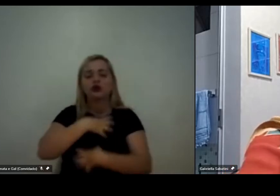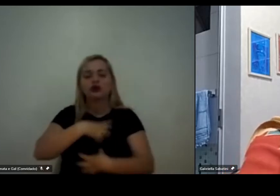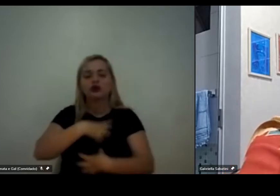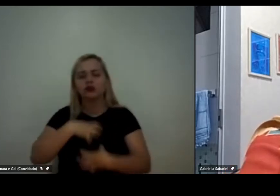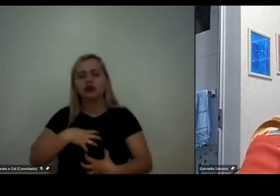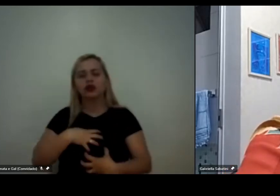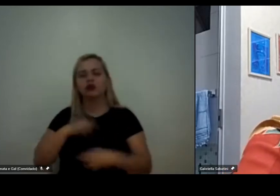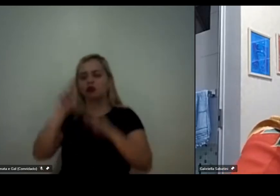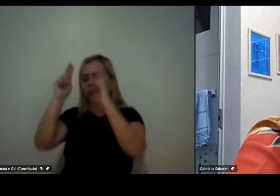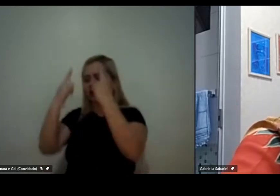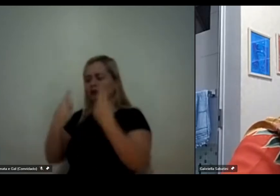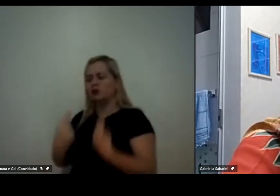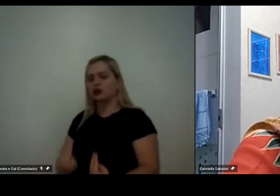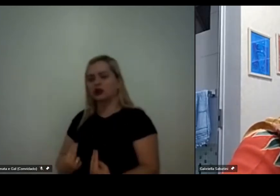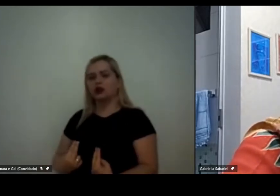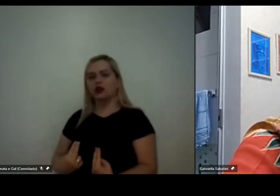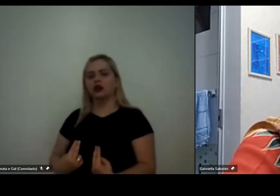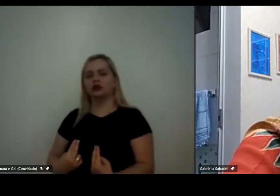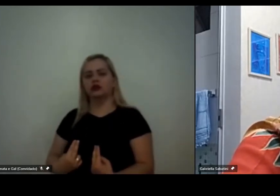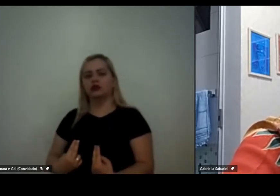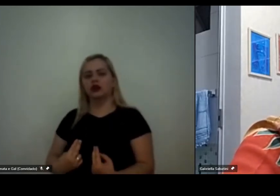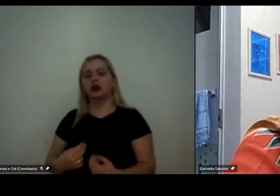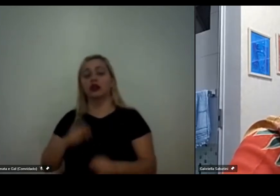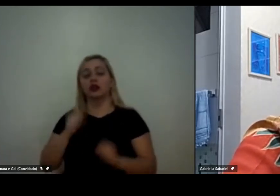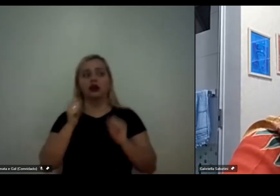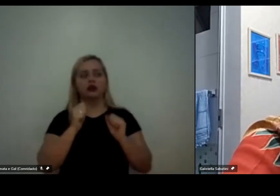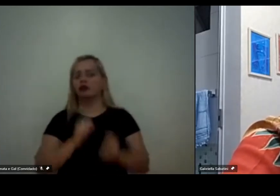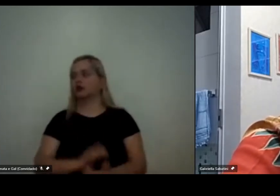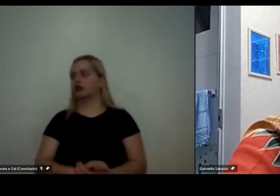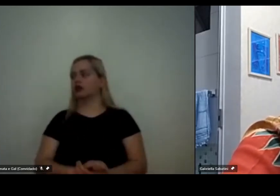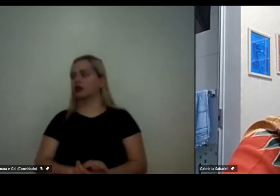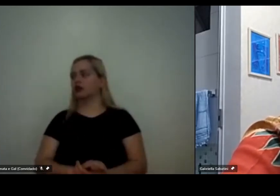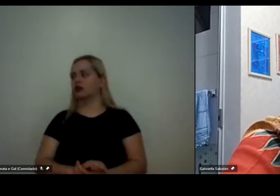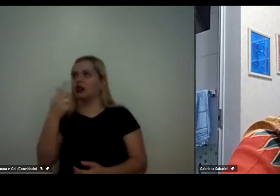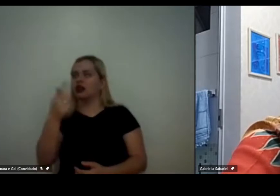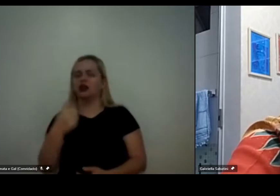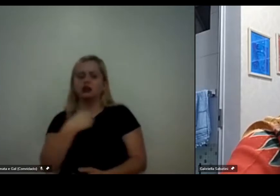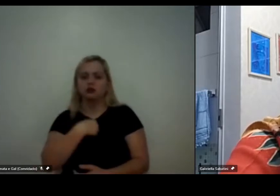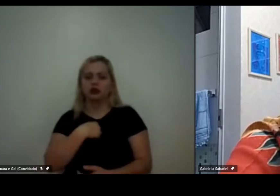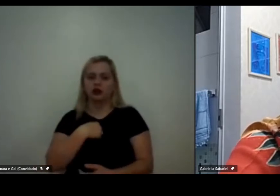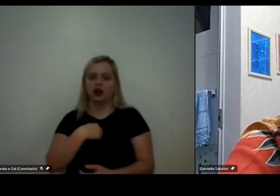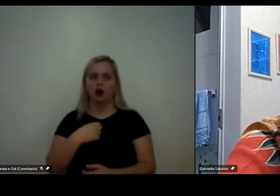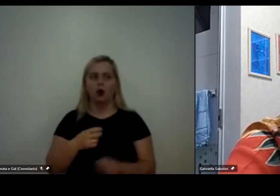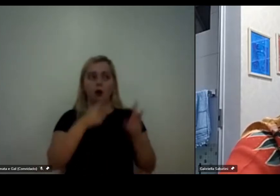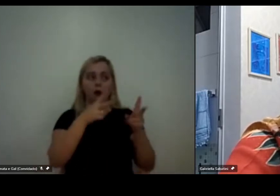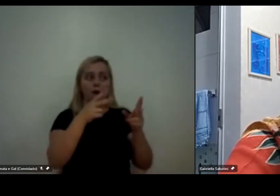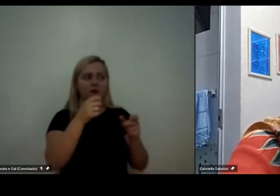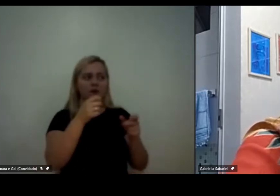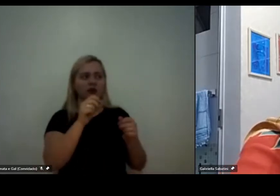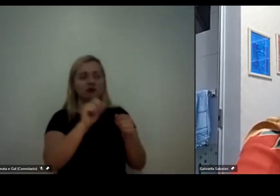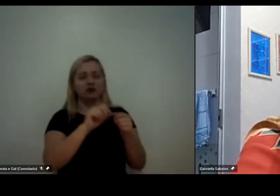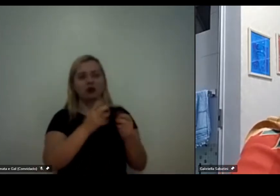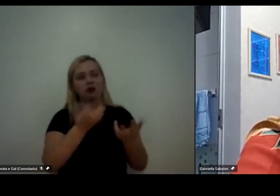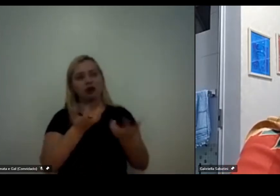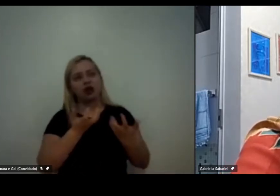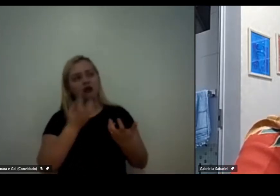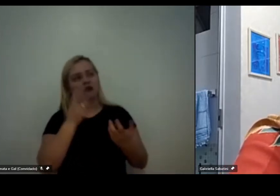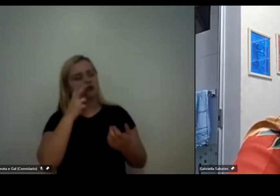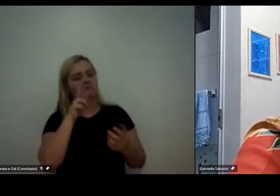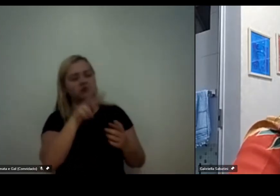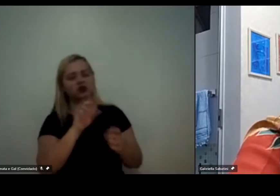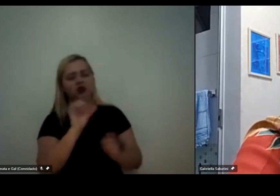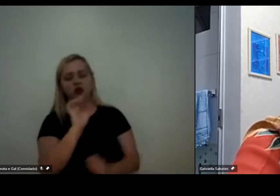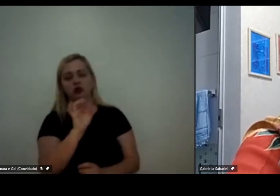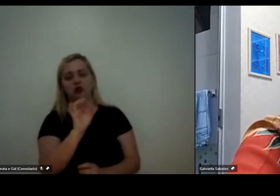humanidade expressa por outrem, além de Lia? Optar por não ser visto ao invés de não pertencer? Por